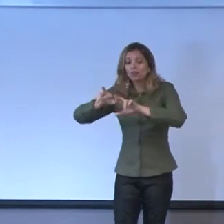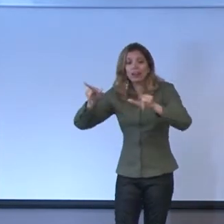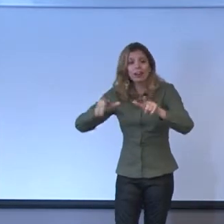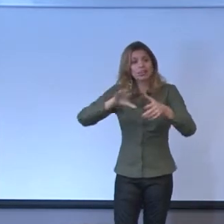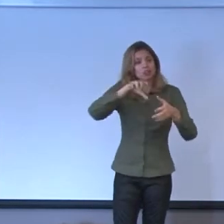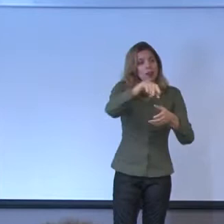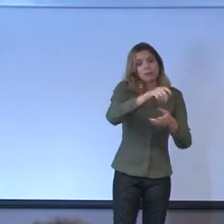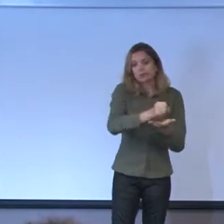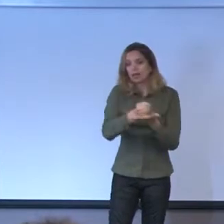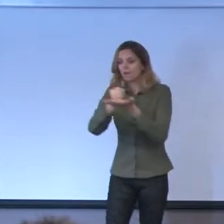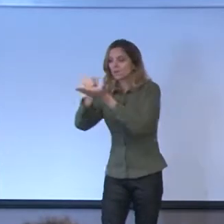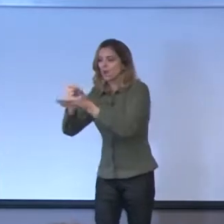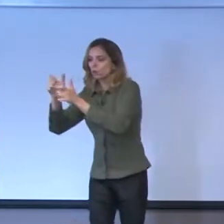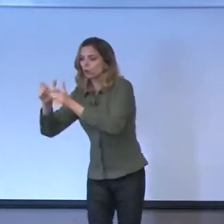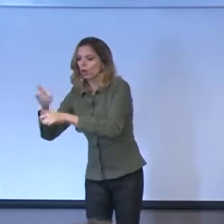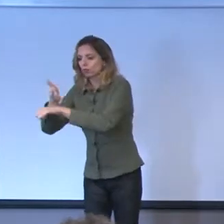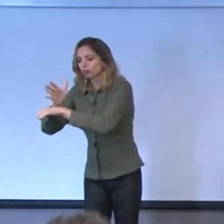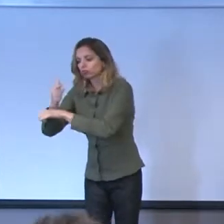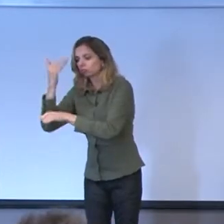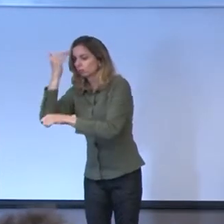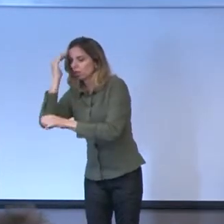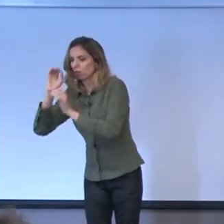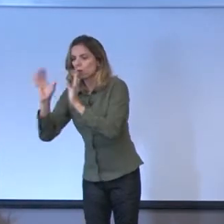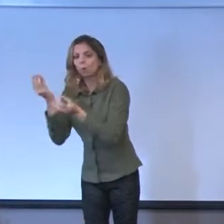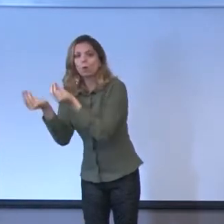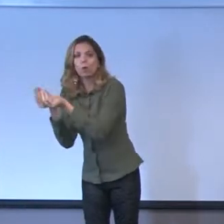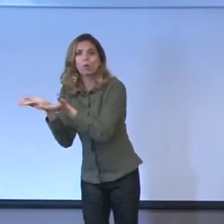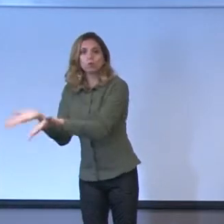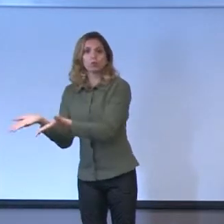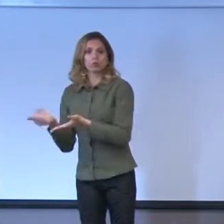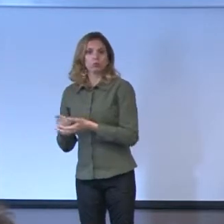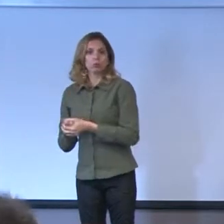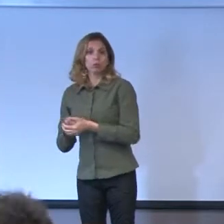de intersetorialidade, que pode ou não ser